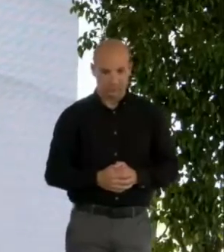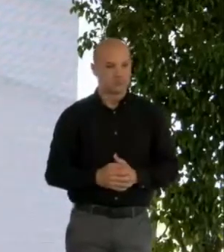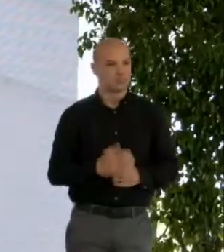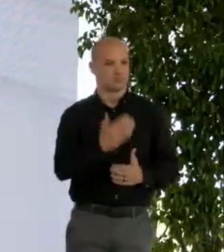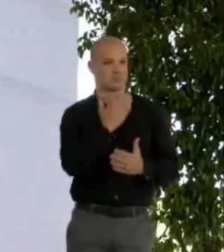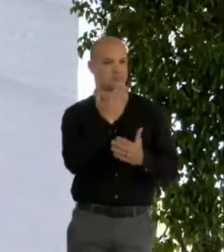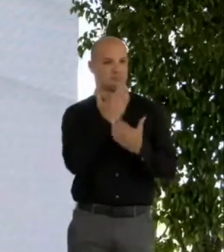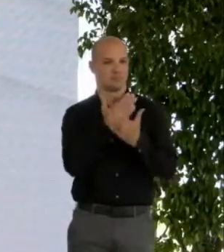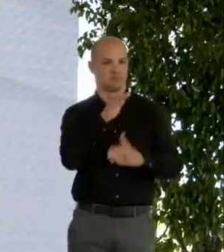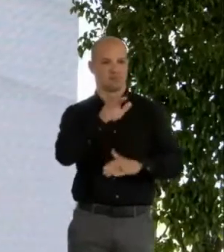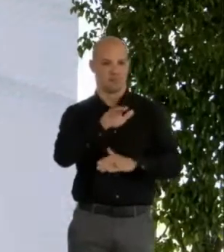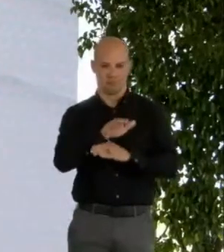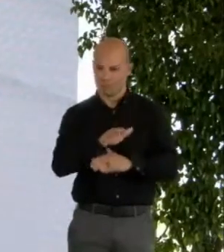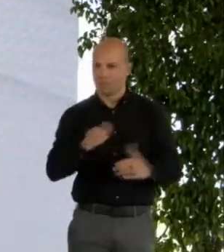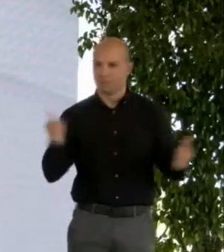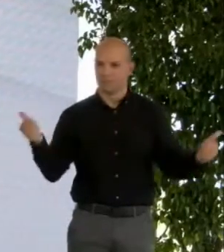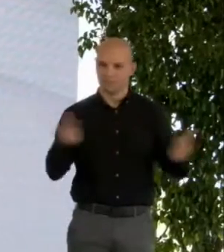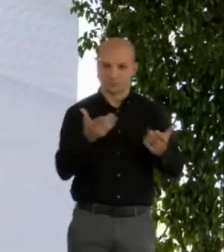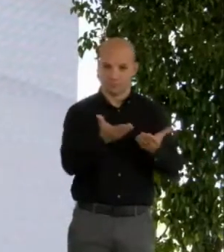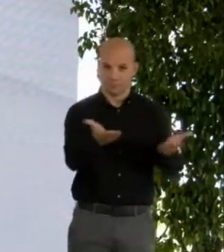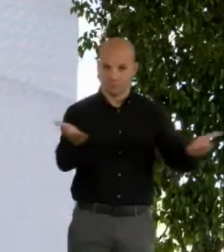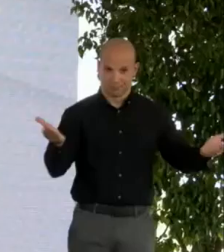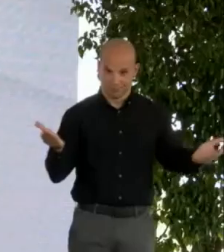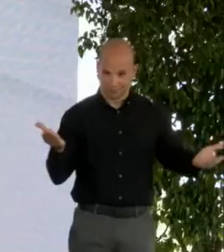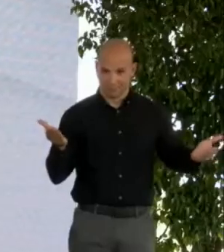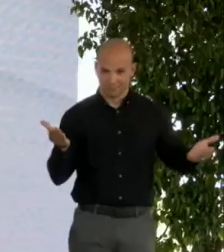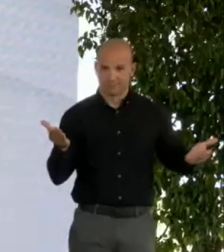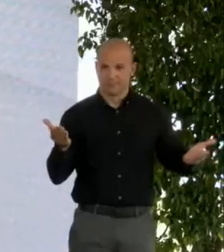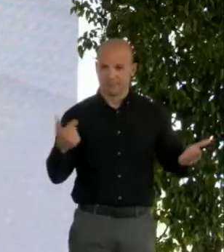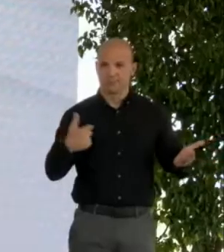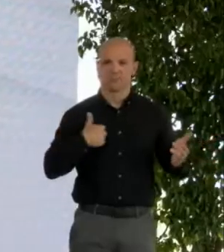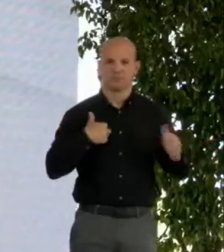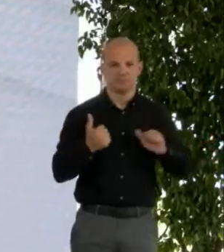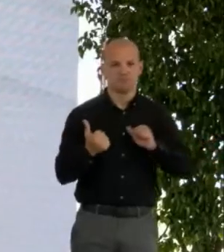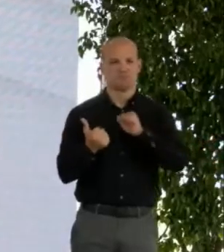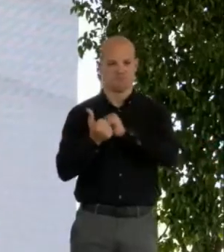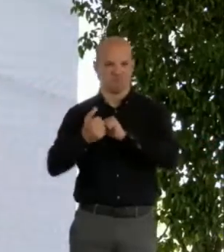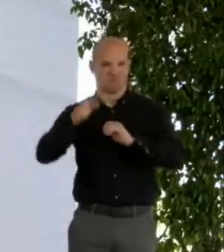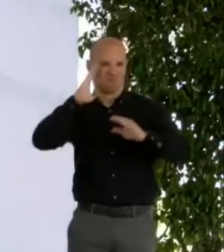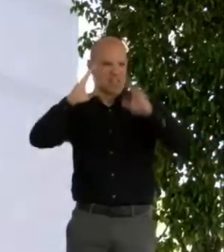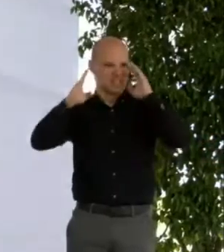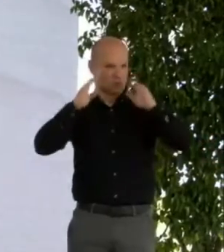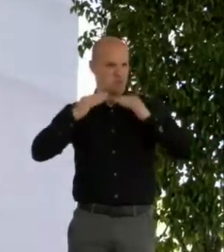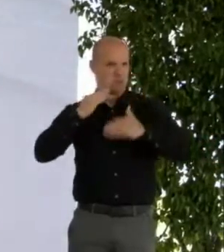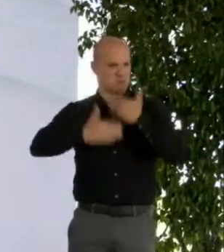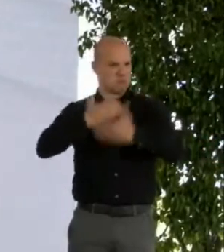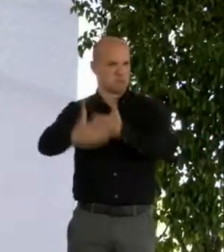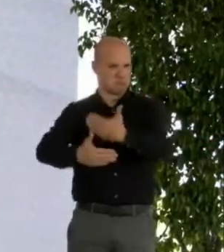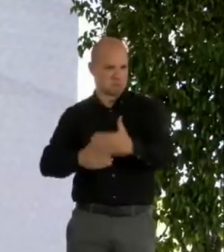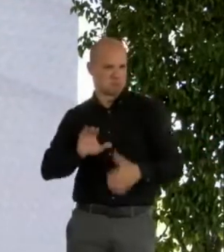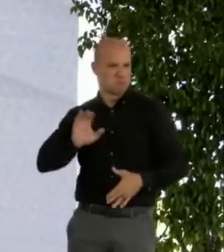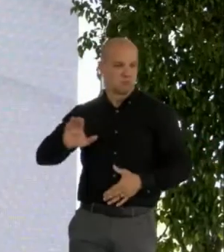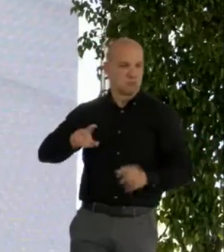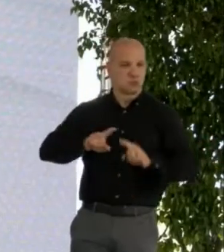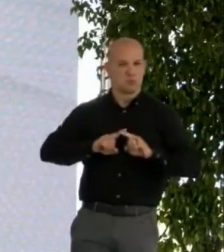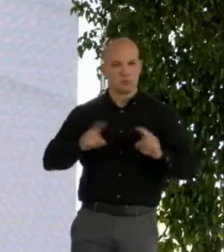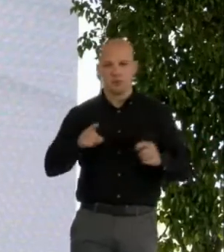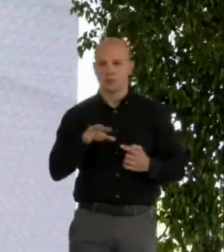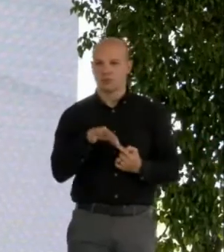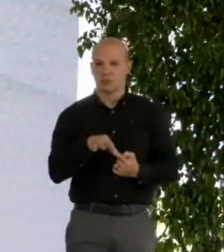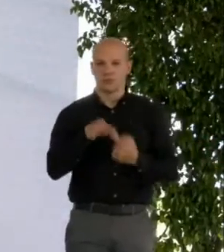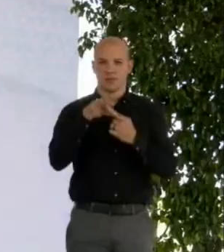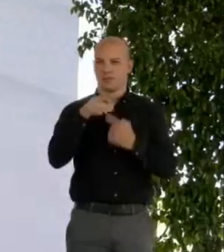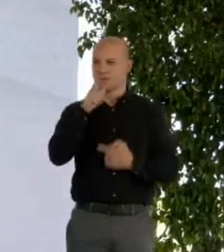Buenas tardes a todos y a todas. Me uno al saludo protocolar, pero distingo obviamente a